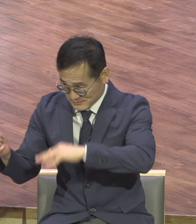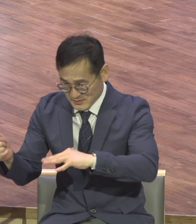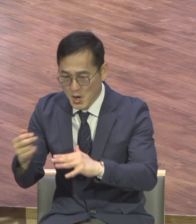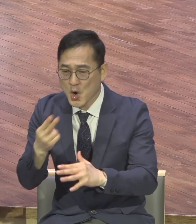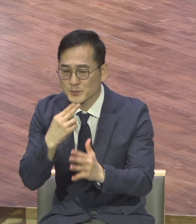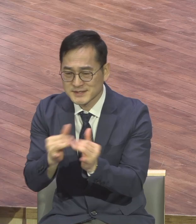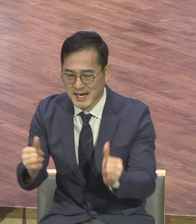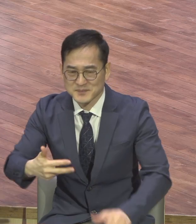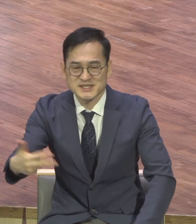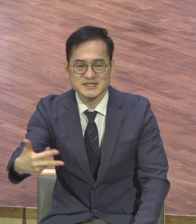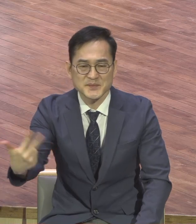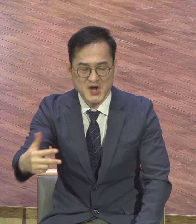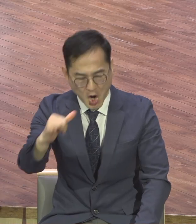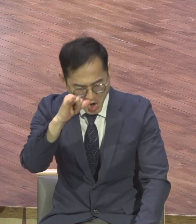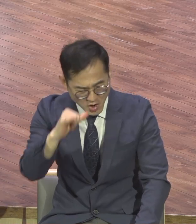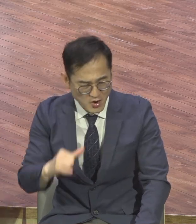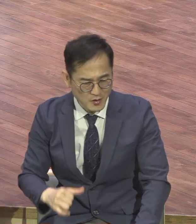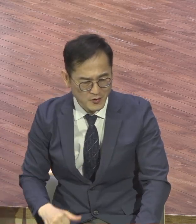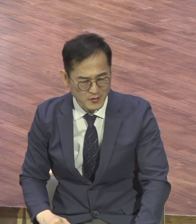하셨으니.